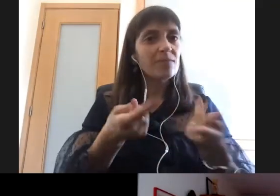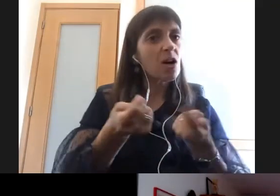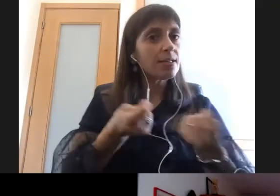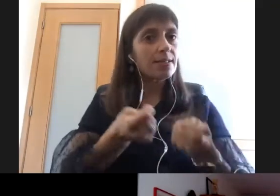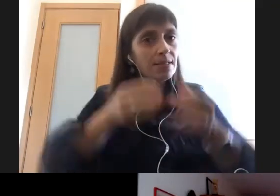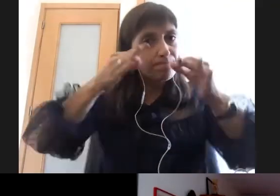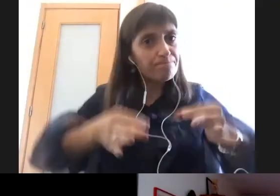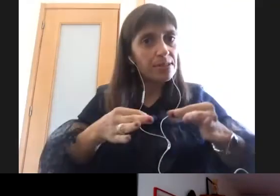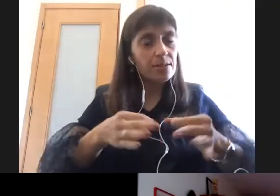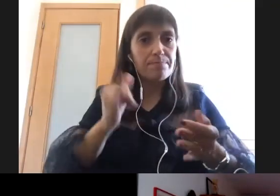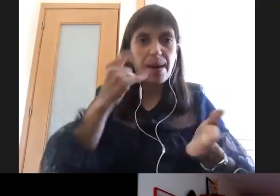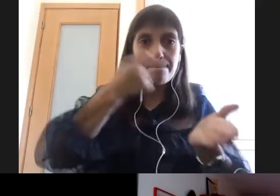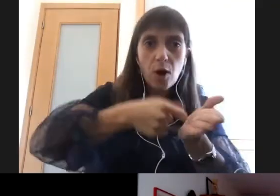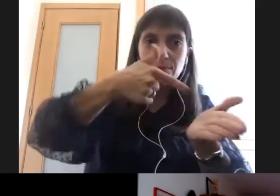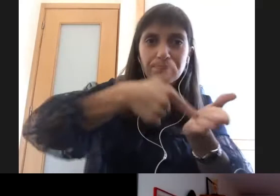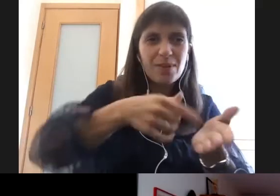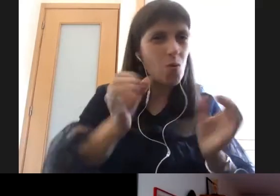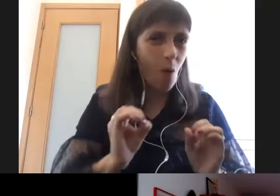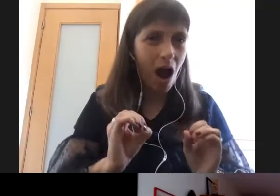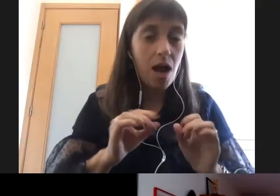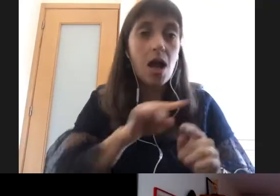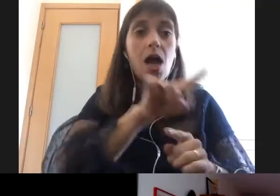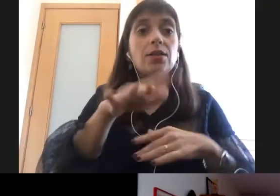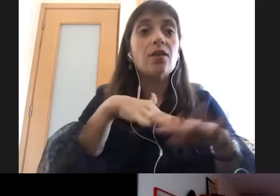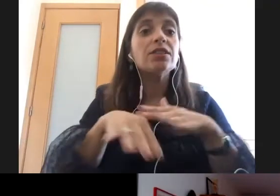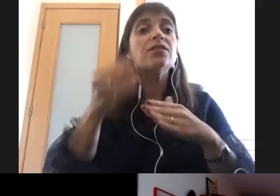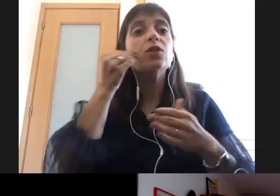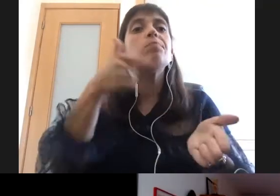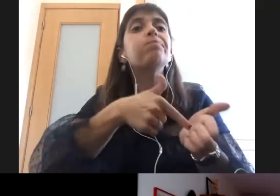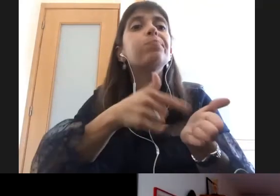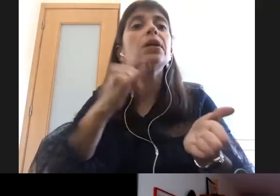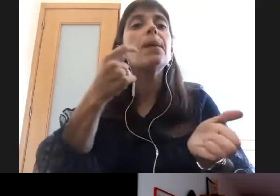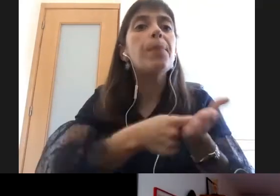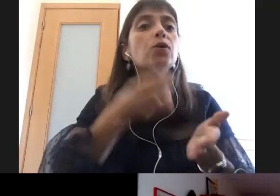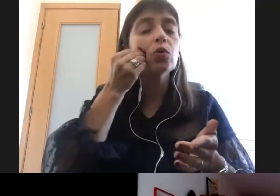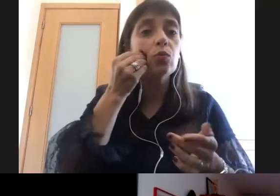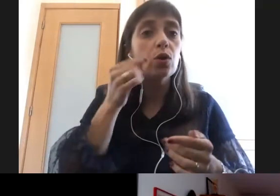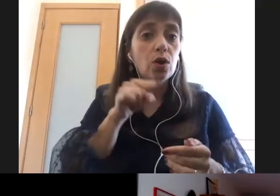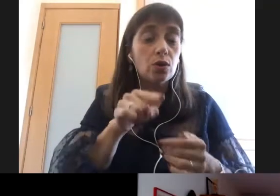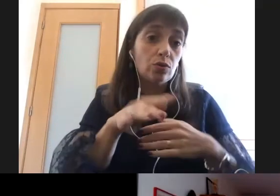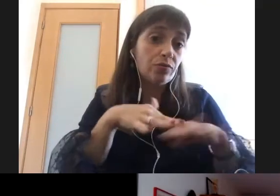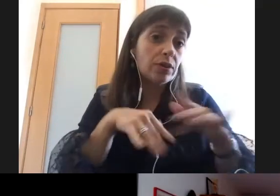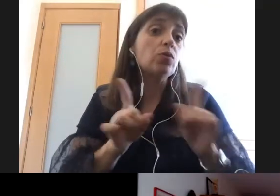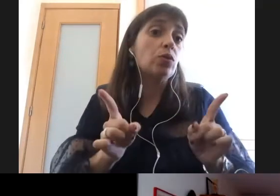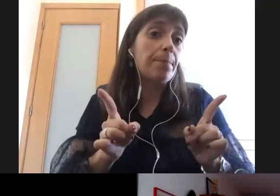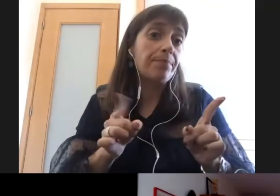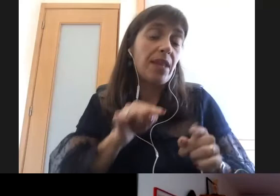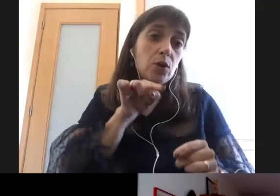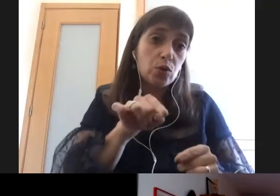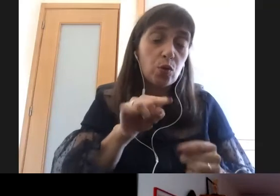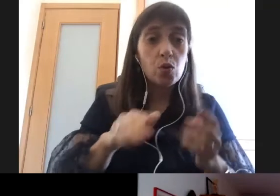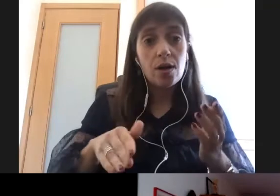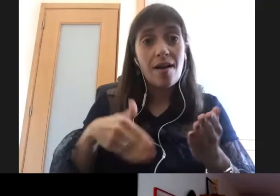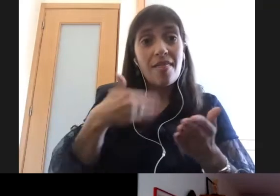Estado. Então, como você fazia cobrança de imposto? Você terceirizava isso. Você dava